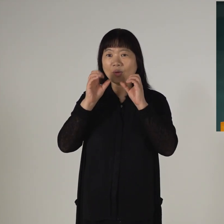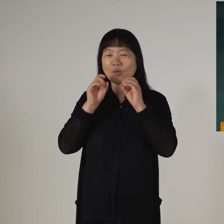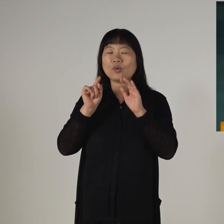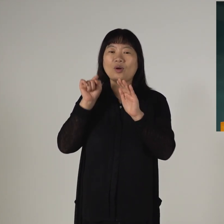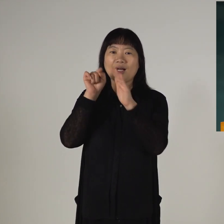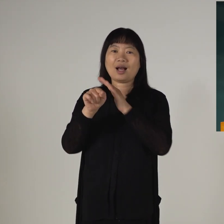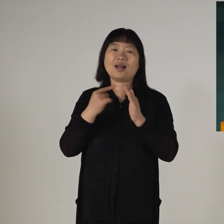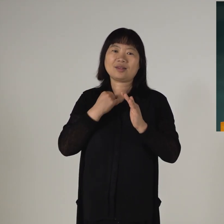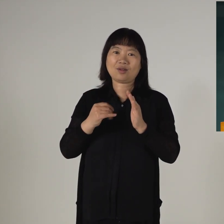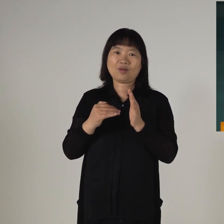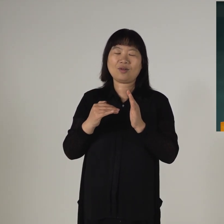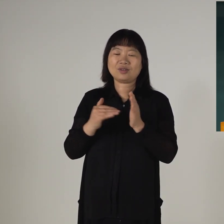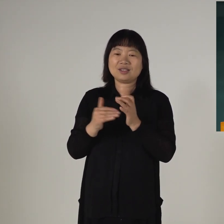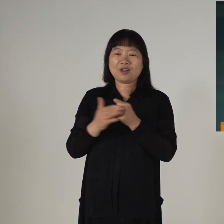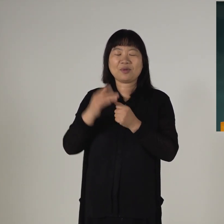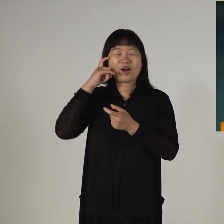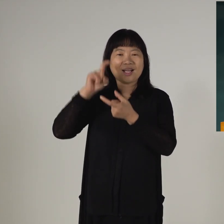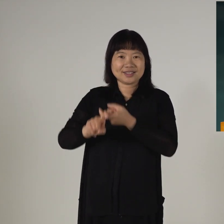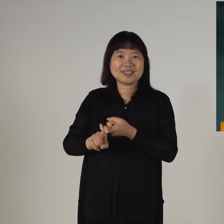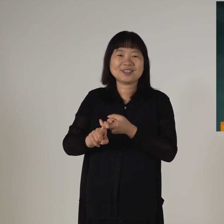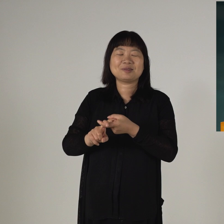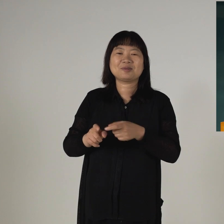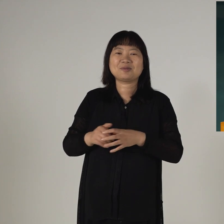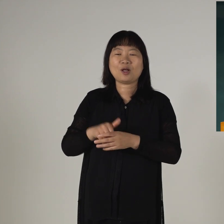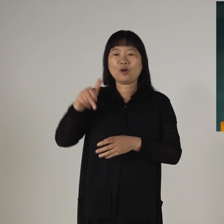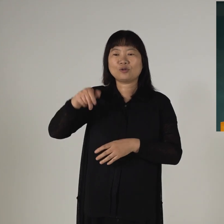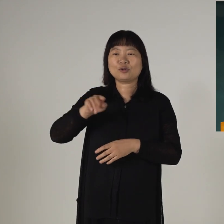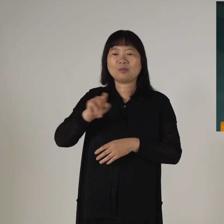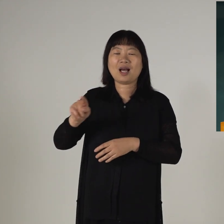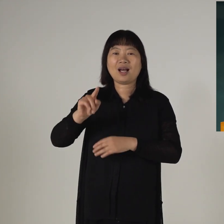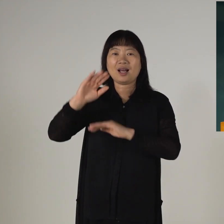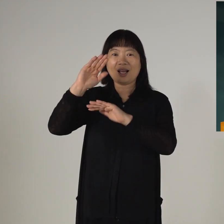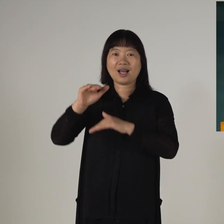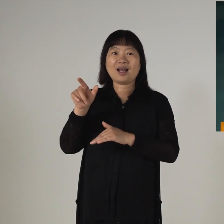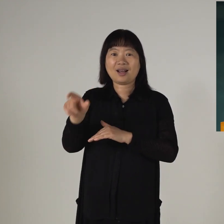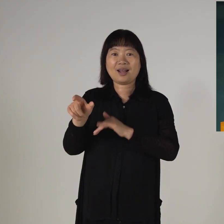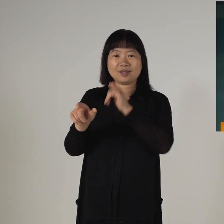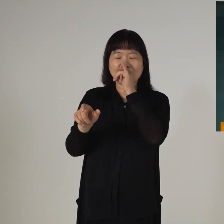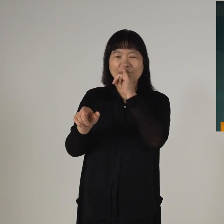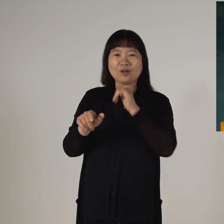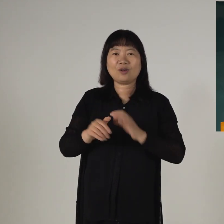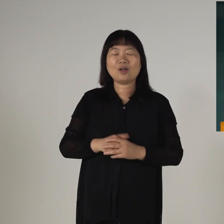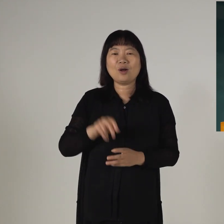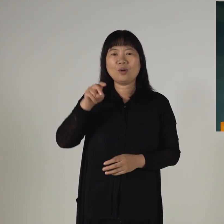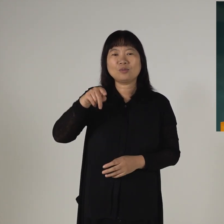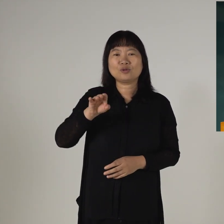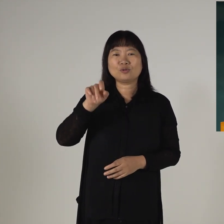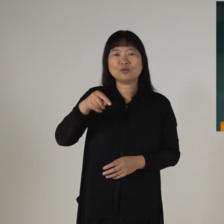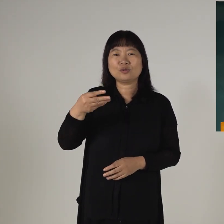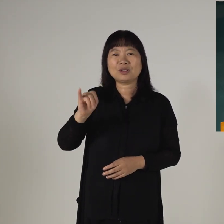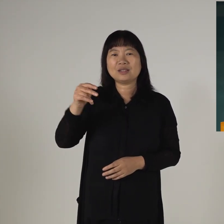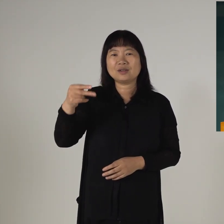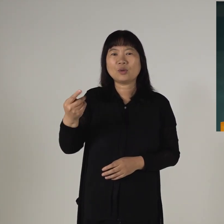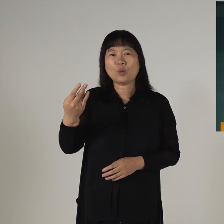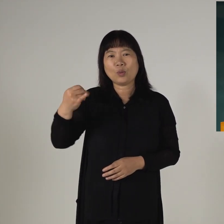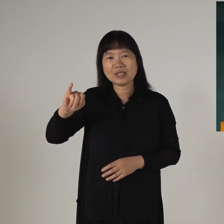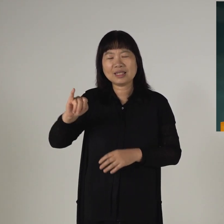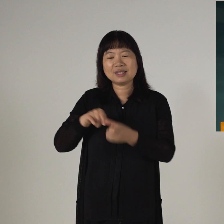갔던 나라인지라 관심이 있어서 봤습니다. 그 뭉우리돌이라는 말이 무슨 뜻인가